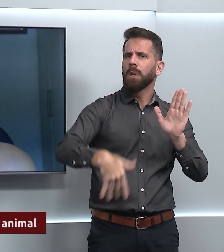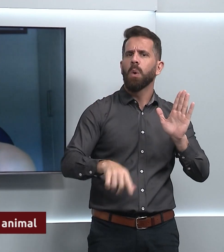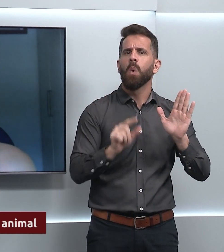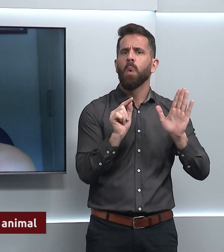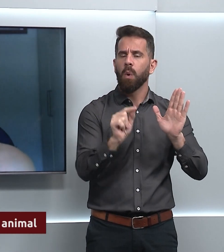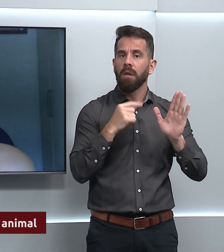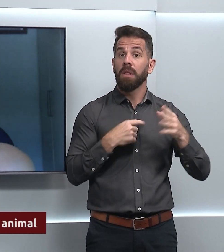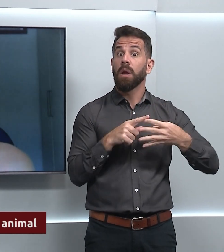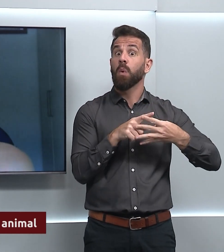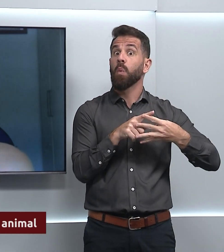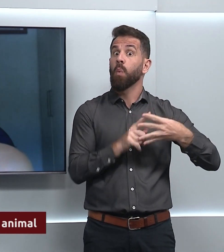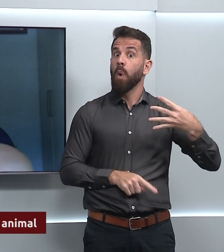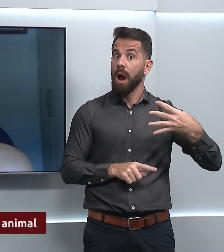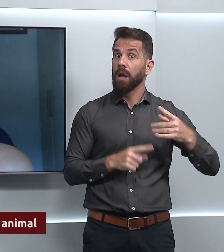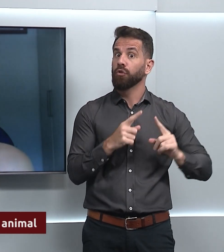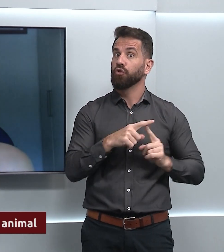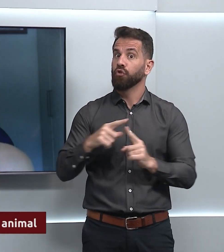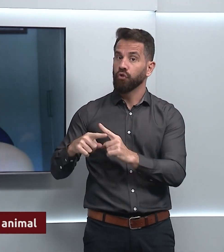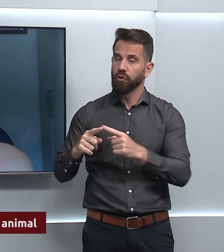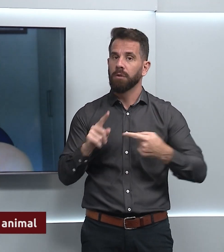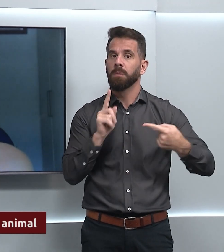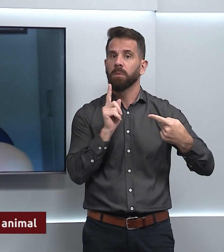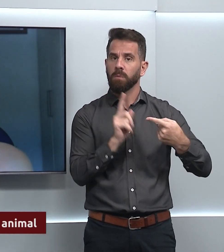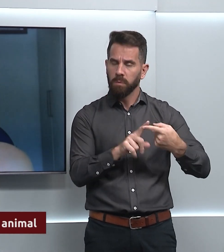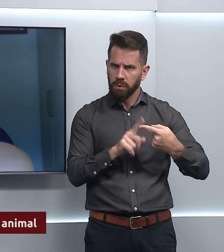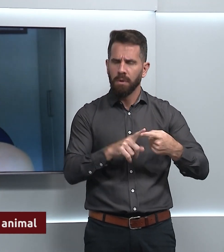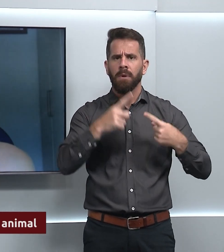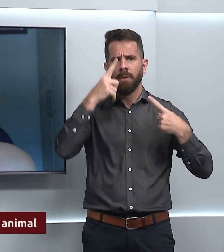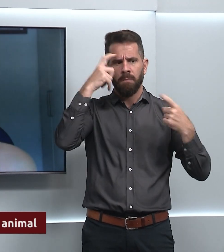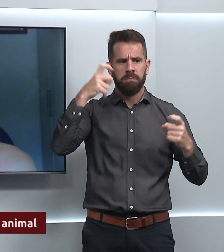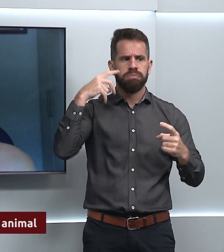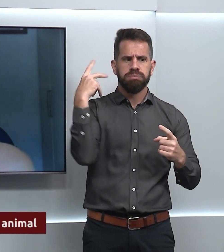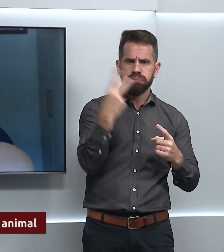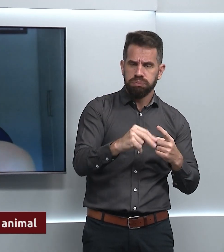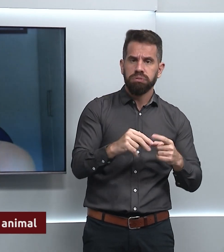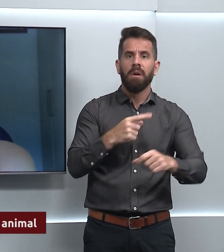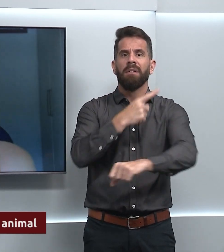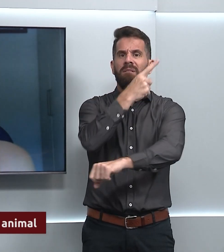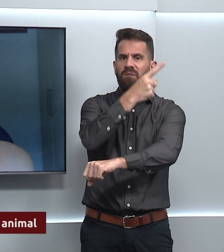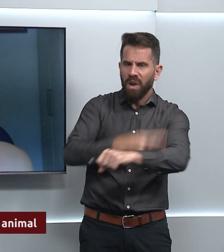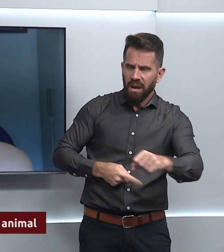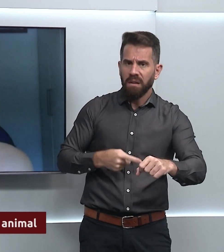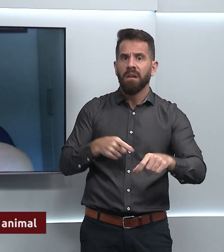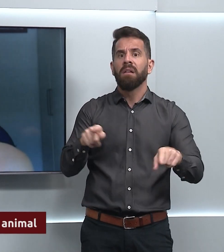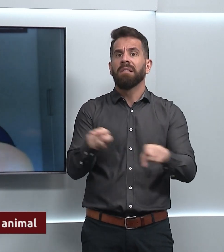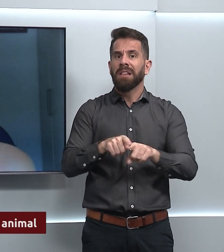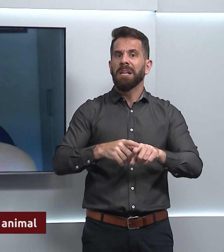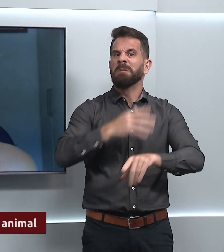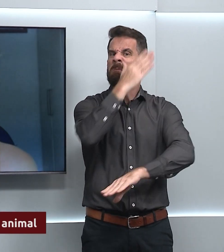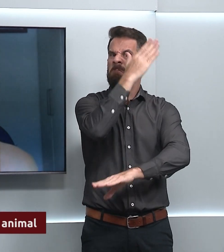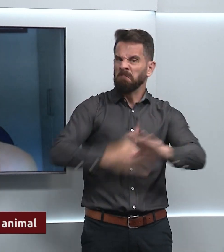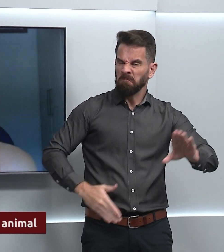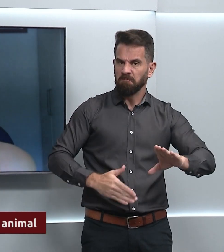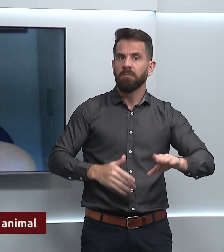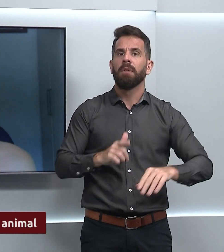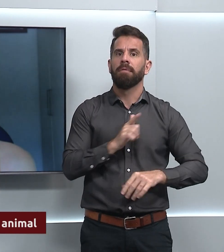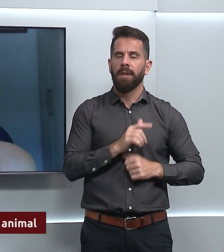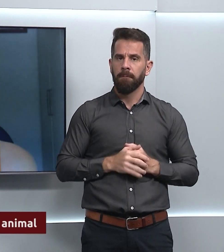descritos 4 verbos. Praticar atos de abuso, maus tratos, ferir ou mutilar. Só que dentre esses 4 verbos,